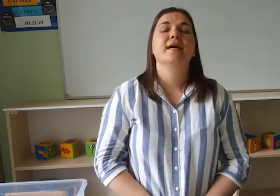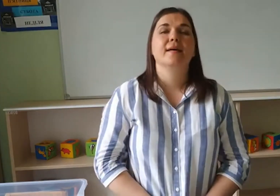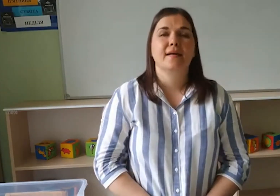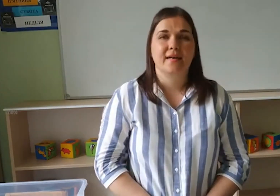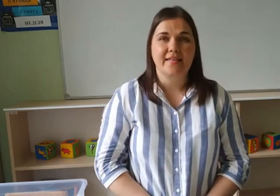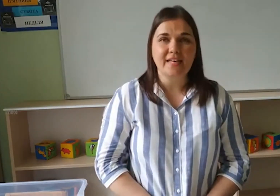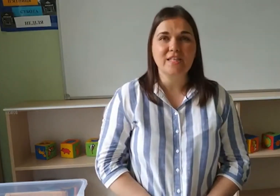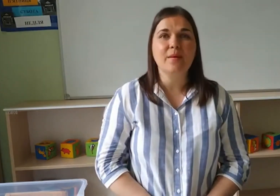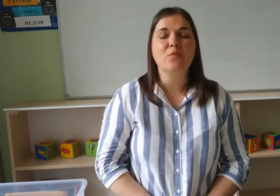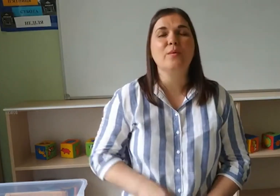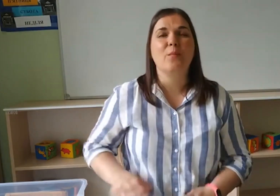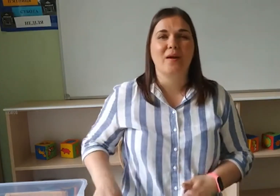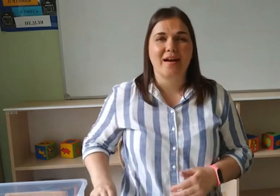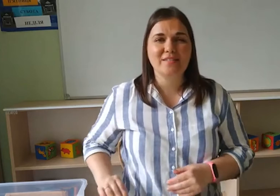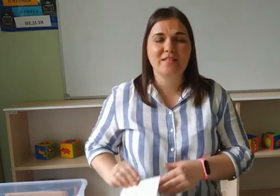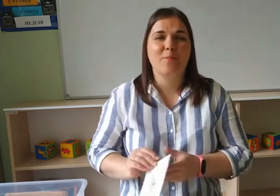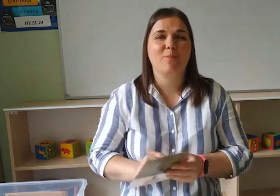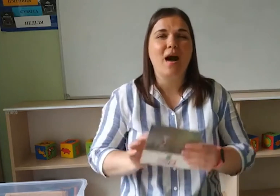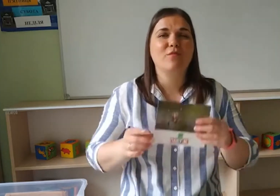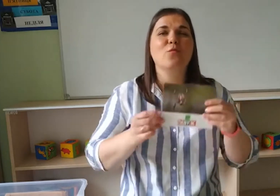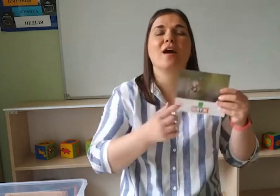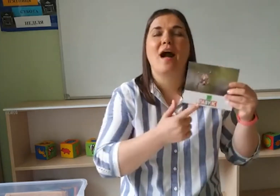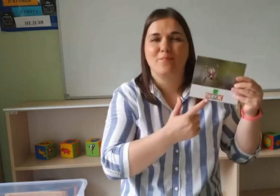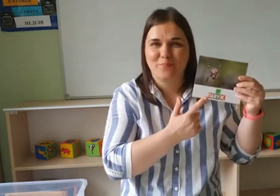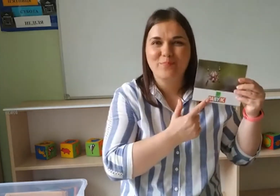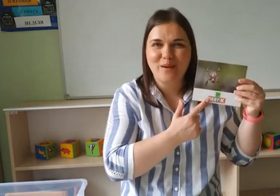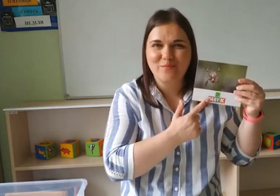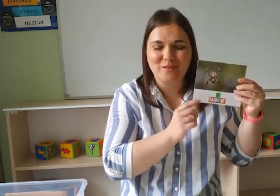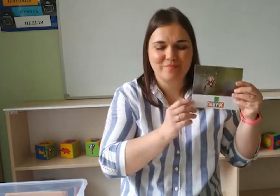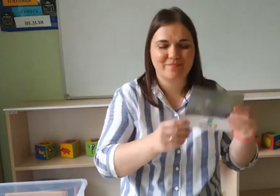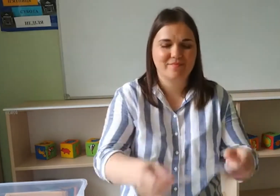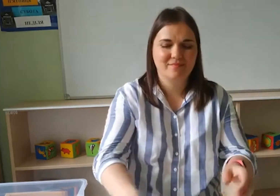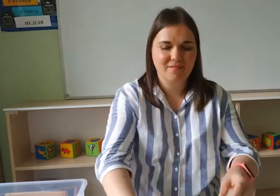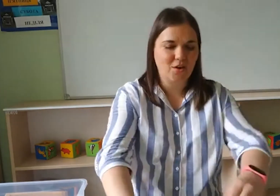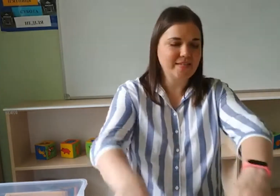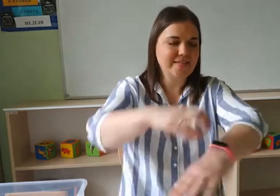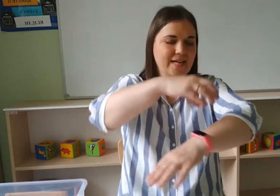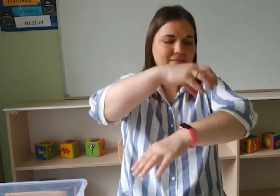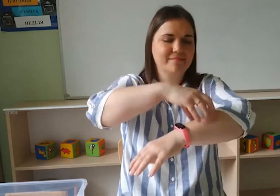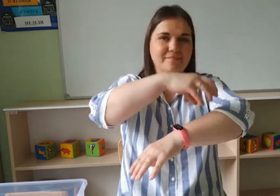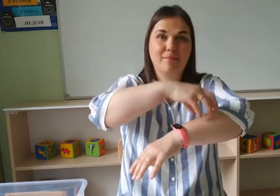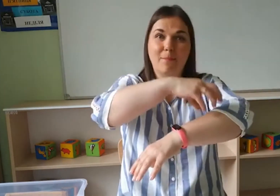А як же ми будемо показувати павука? Павук. Ось так.